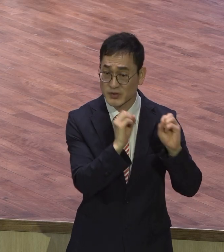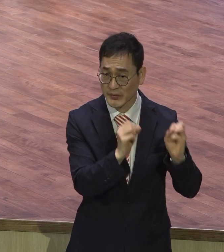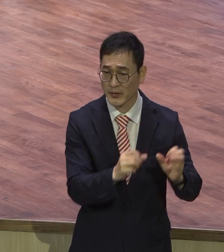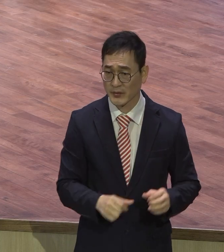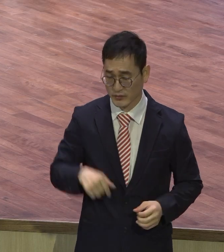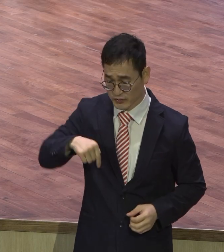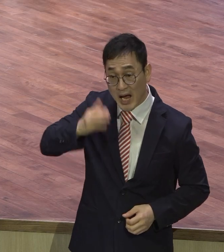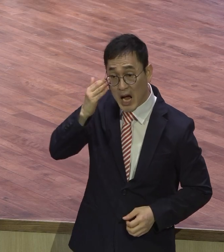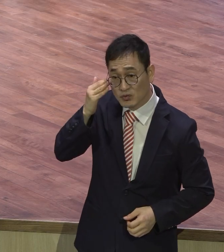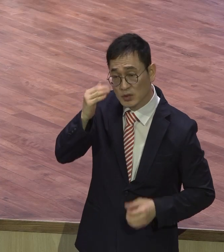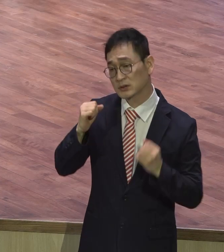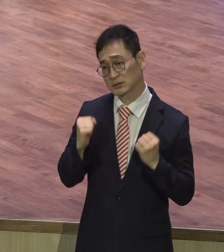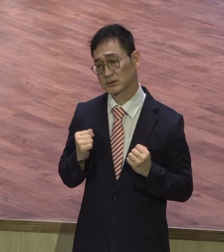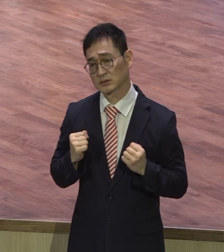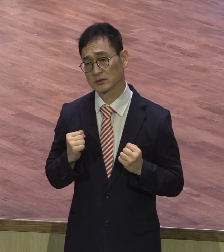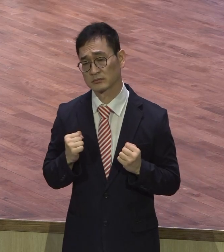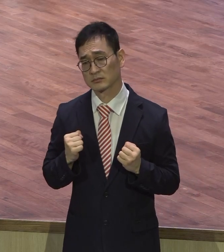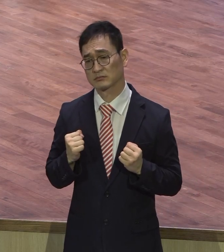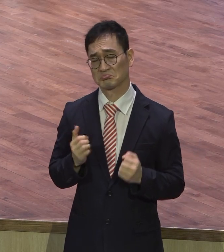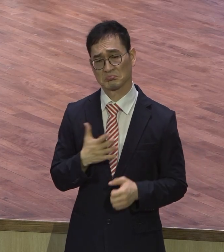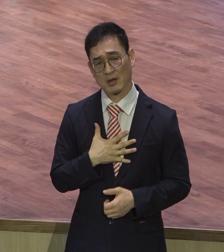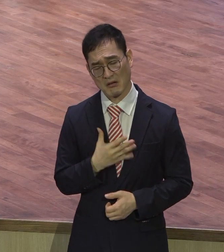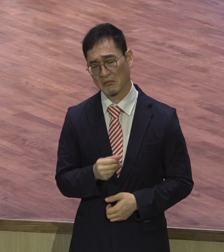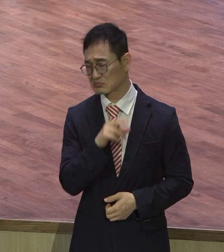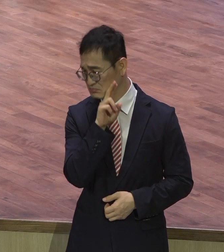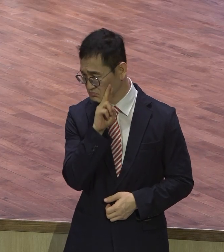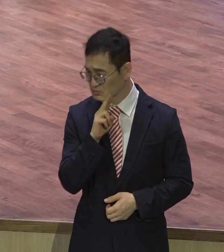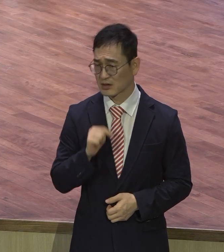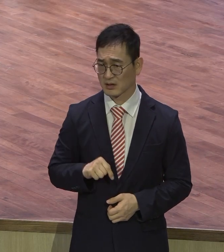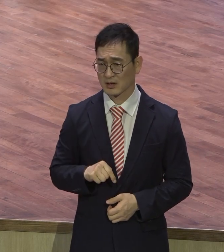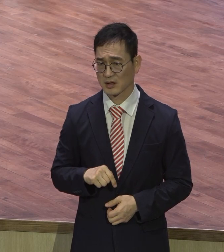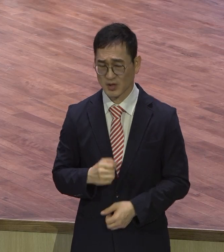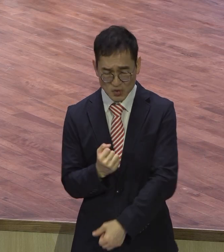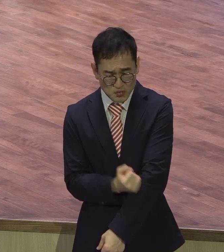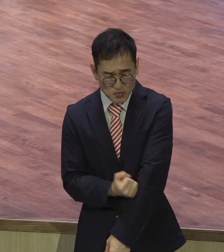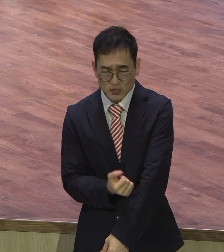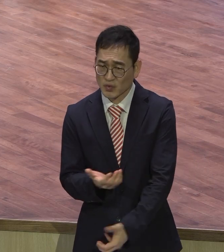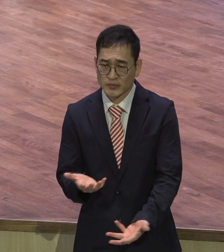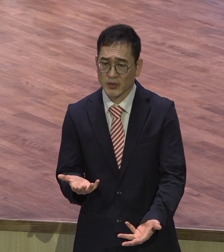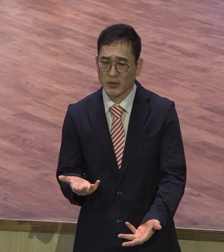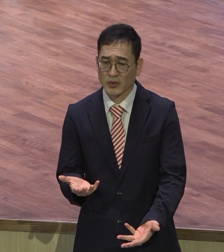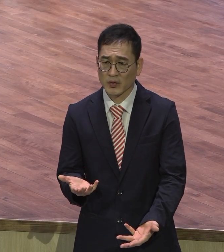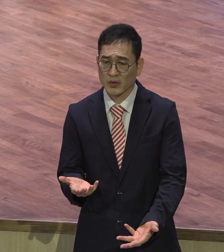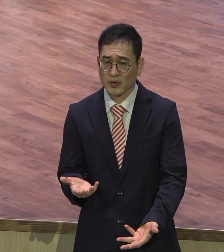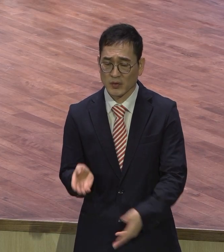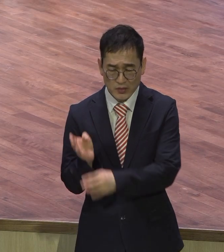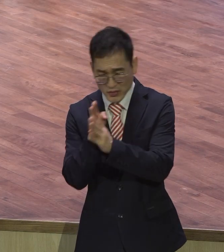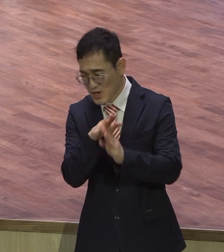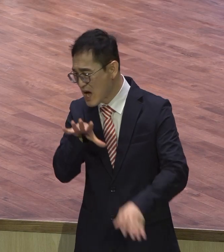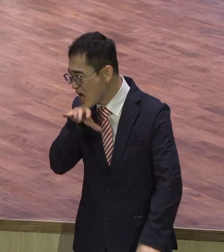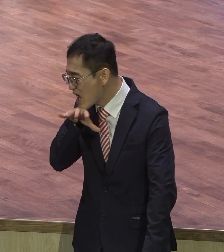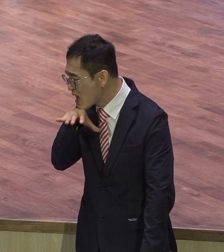대화도 잘 되고 문화도 맞고 음식도 맞고 나만 여기 살면서 부평은 망합니까